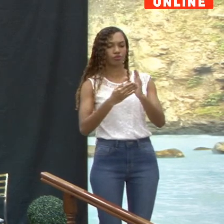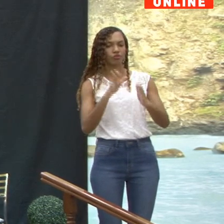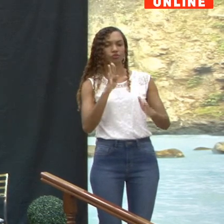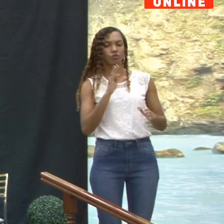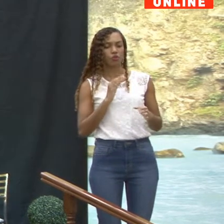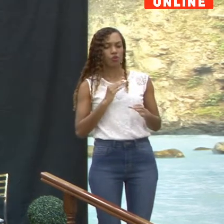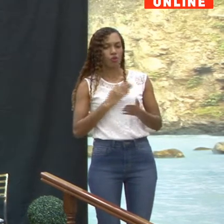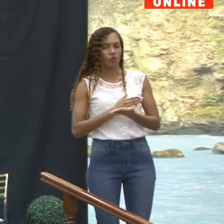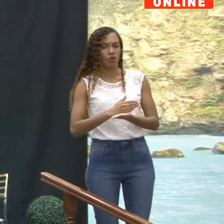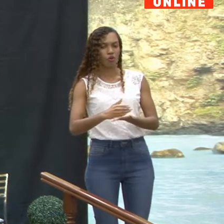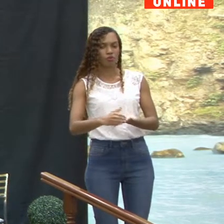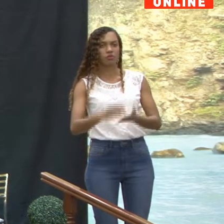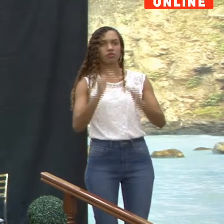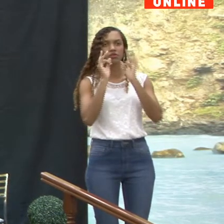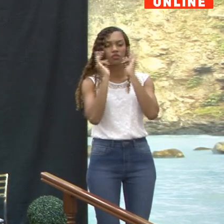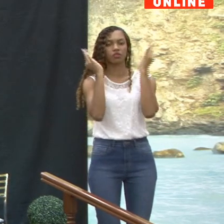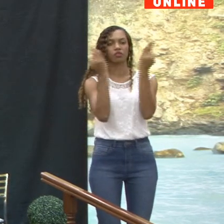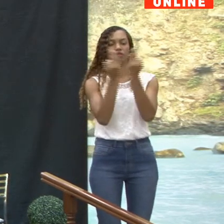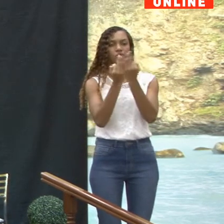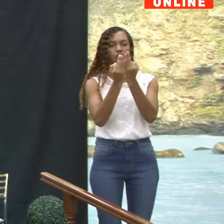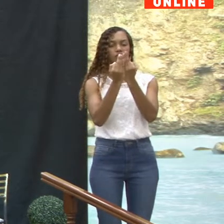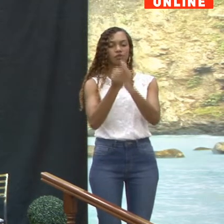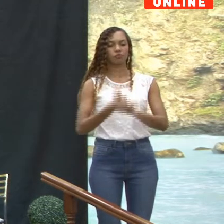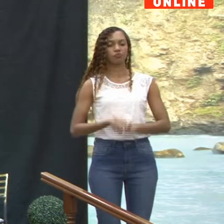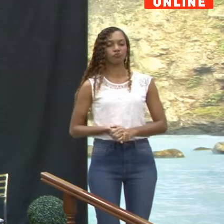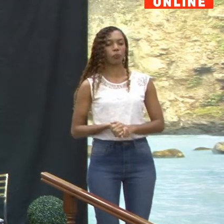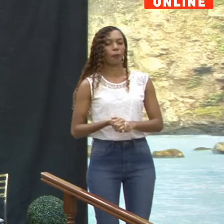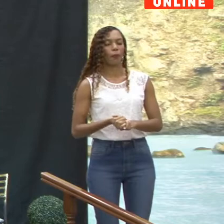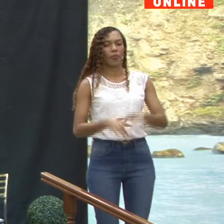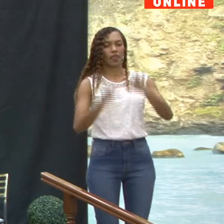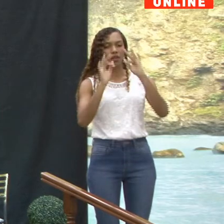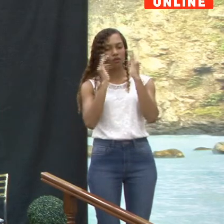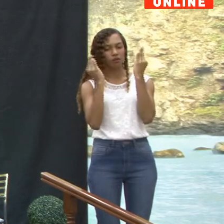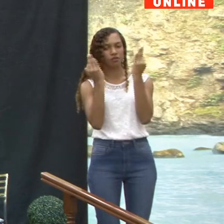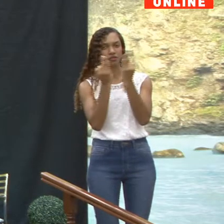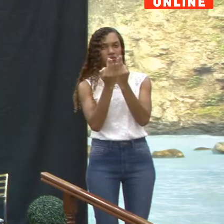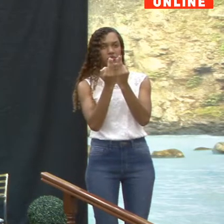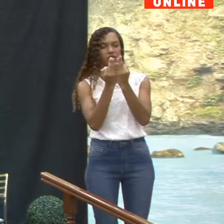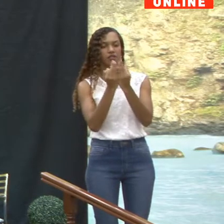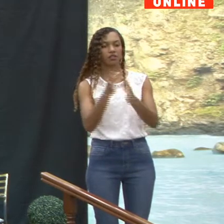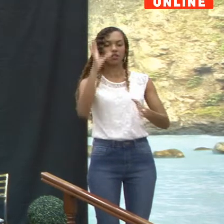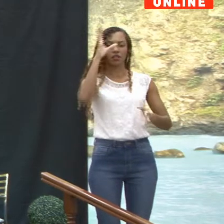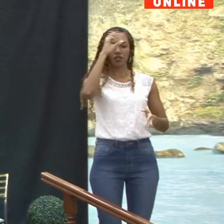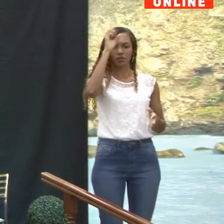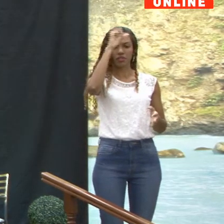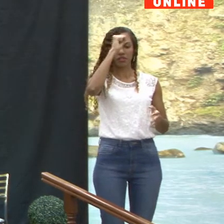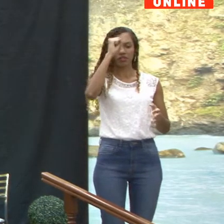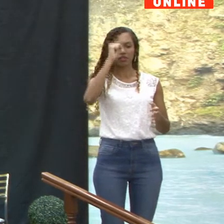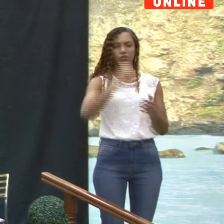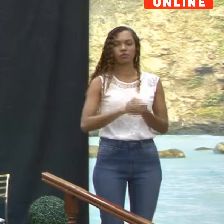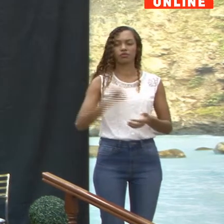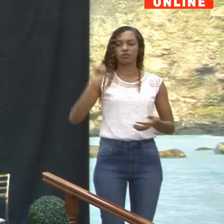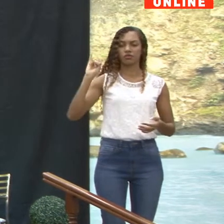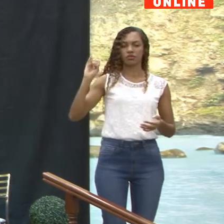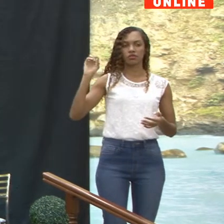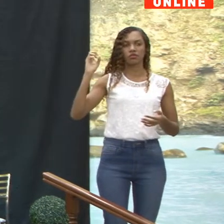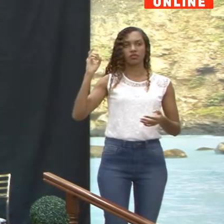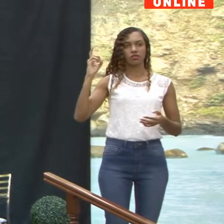E queridos, a partir da nossa família, nós também recebemos também a nossa identidade.